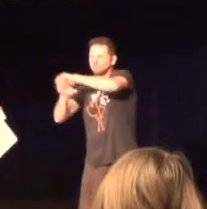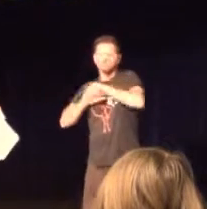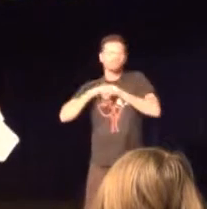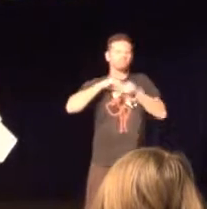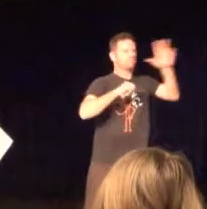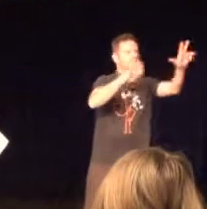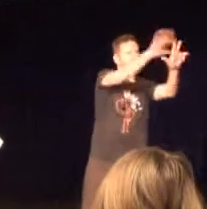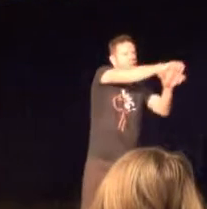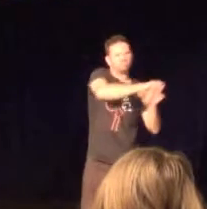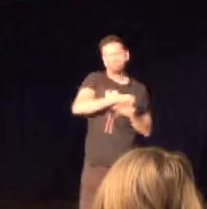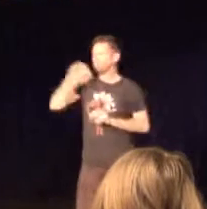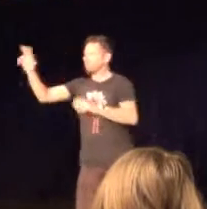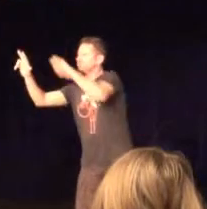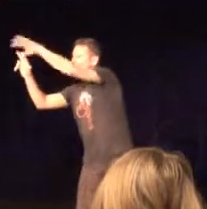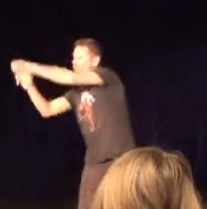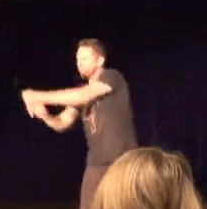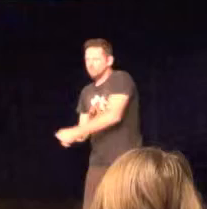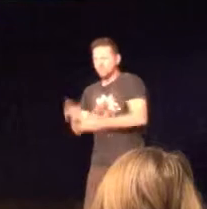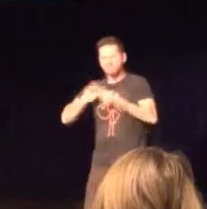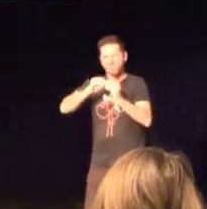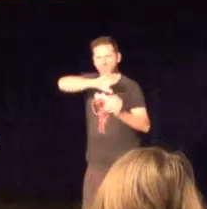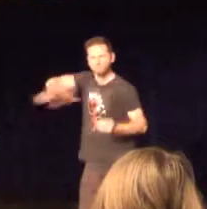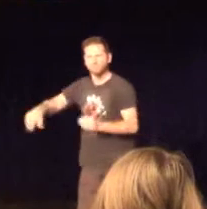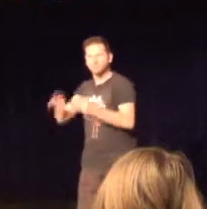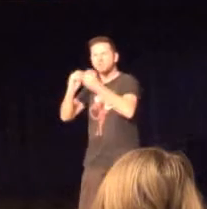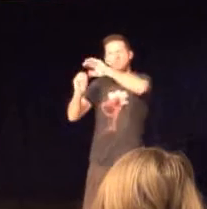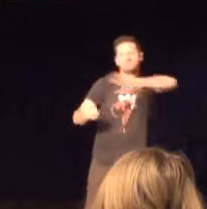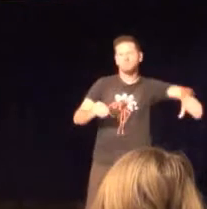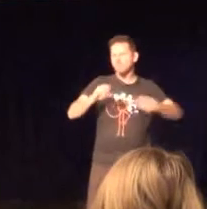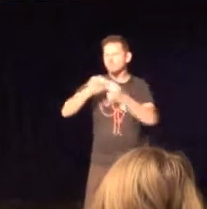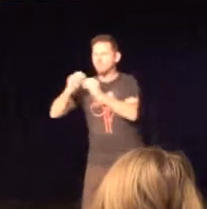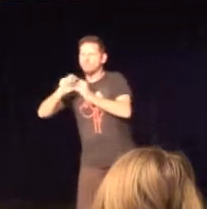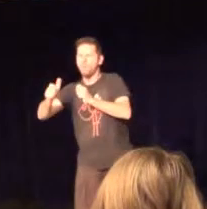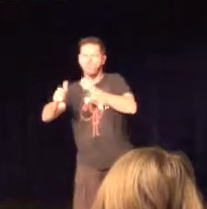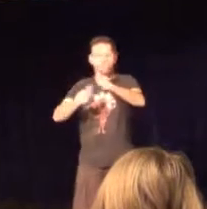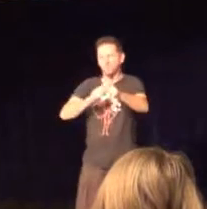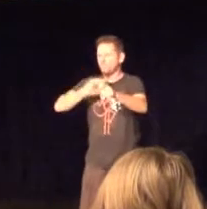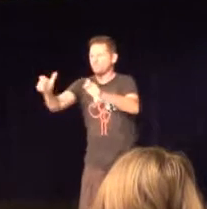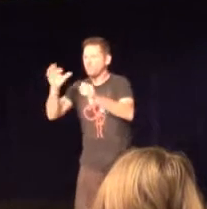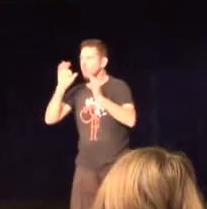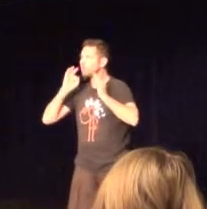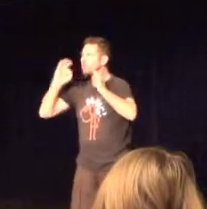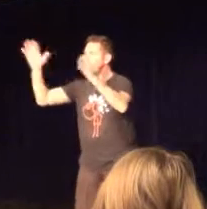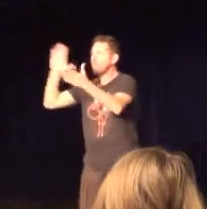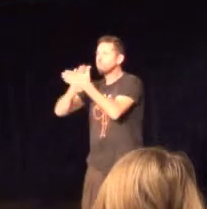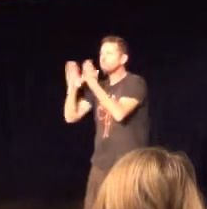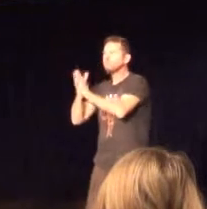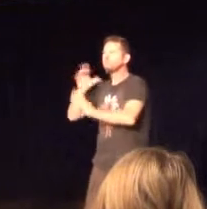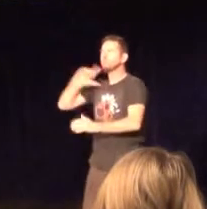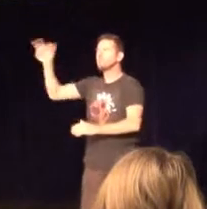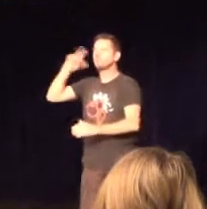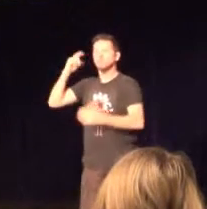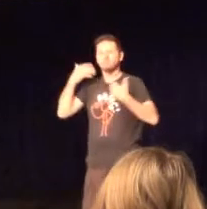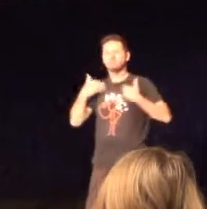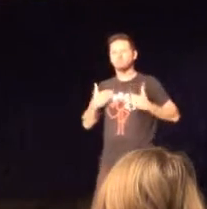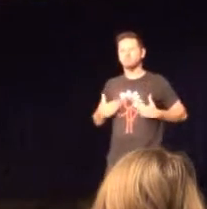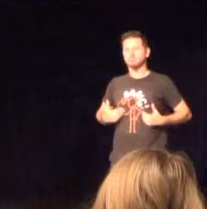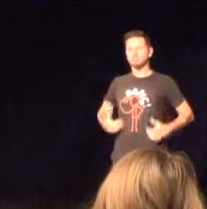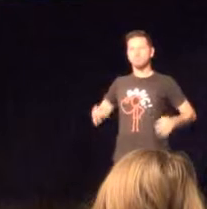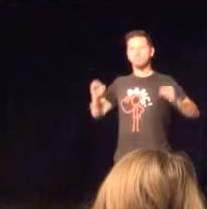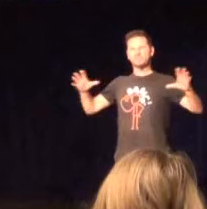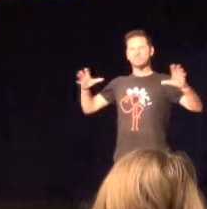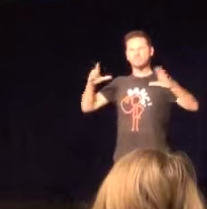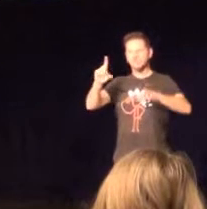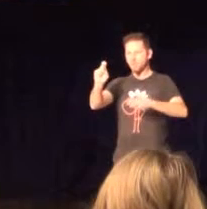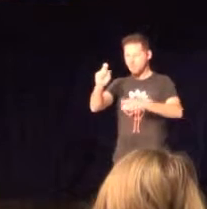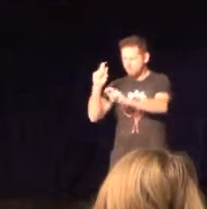les problèmes à l'un, en même temps, à tour de rôle, pour que le temps soit mon meilleur adjuvant. Je ne suis qu'un sculpteur